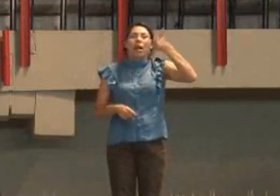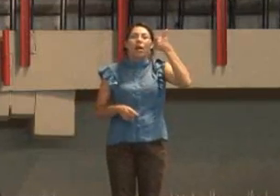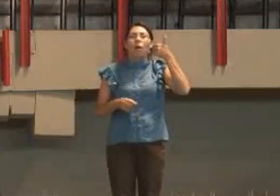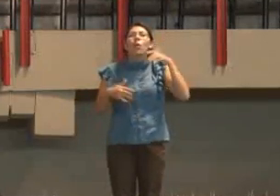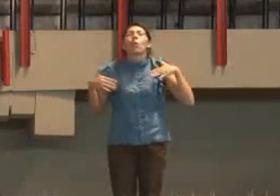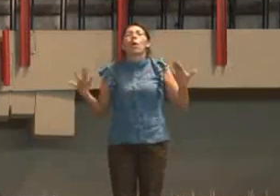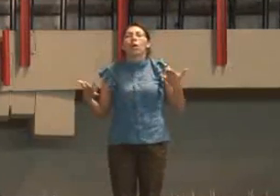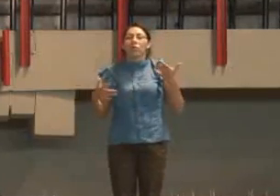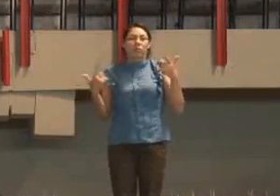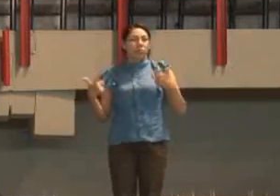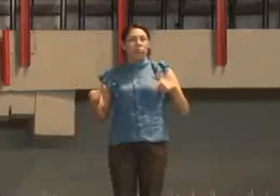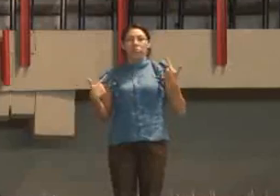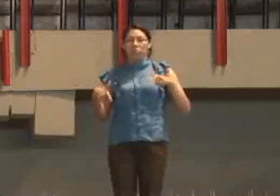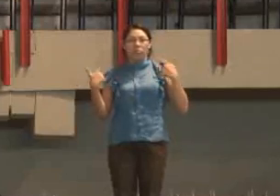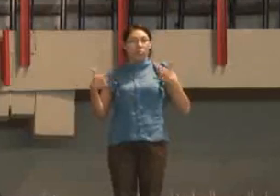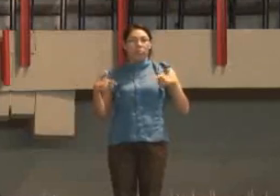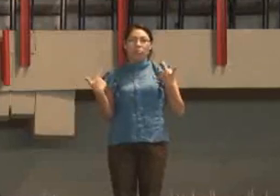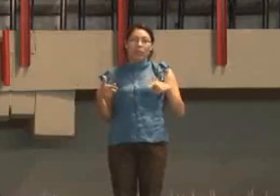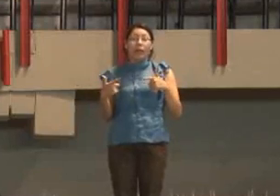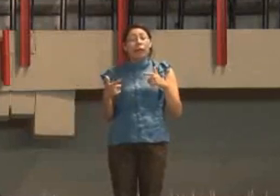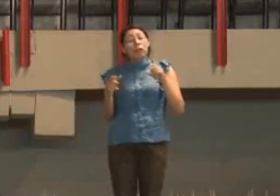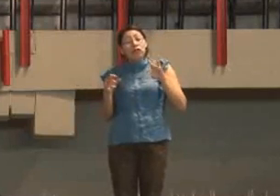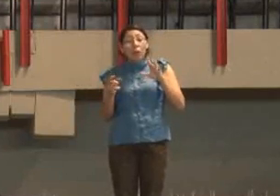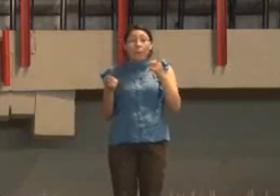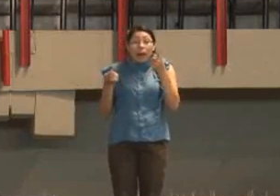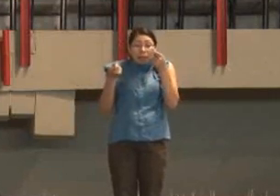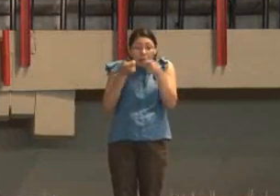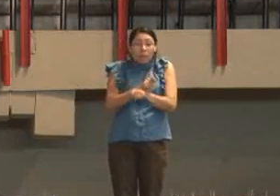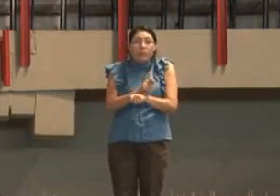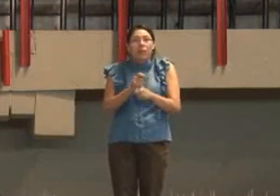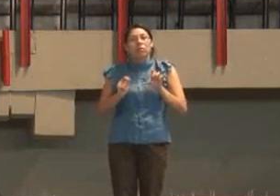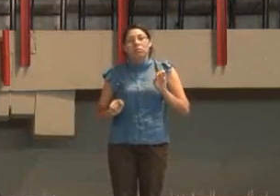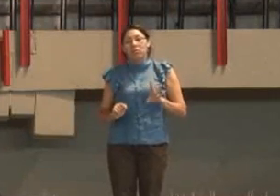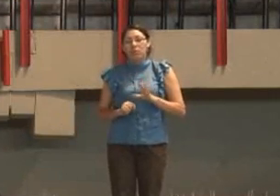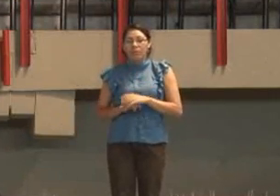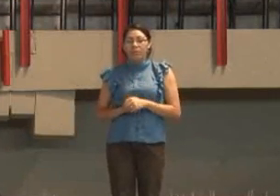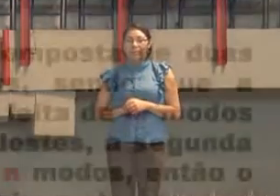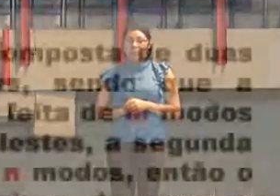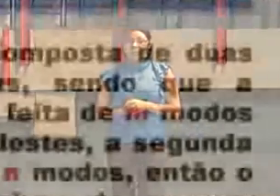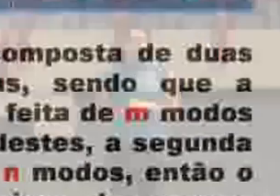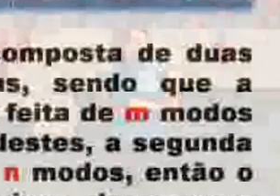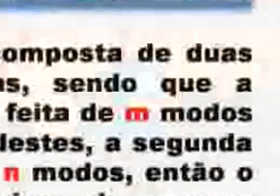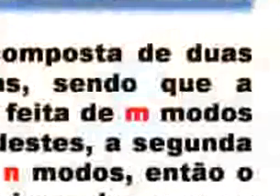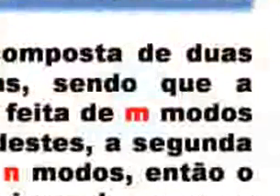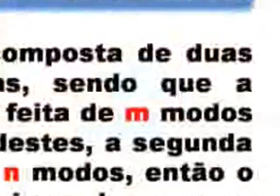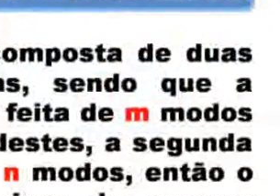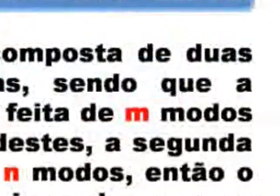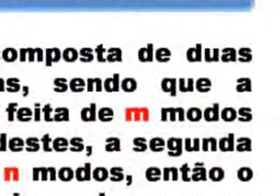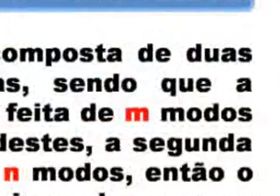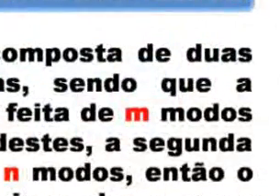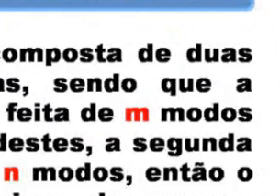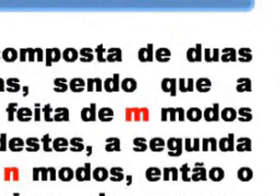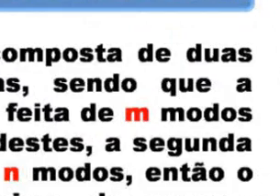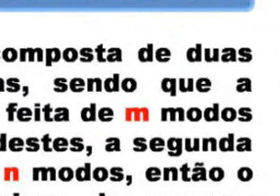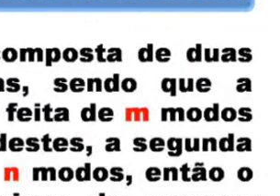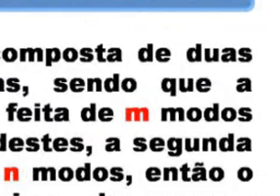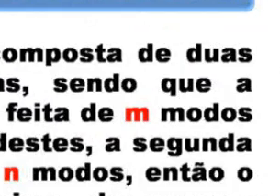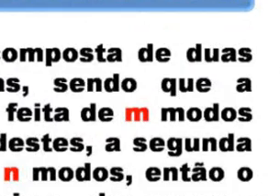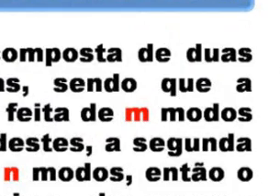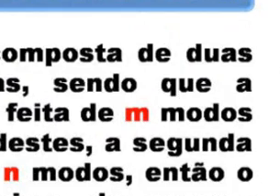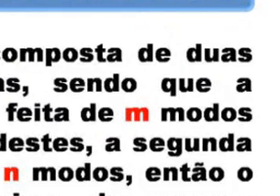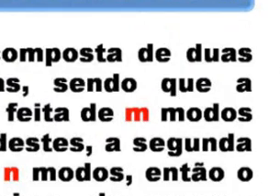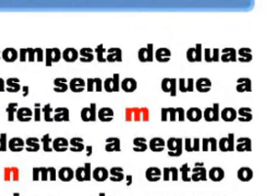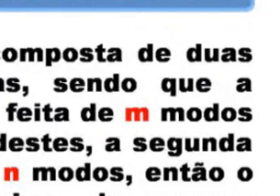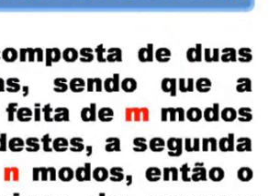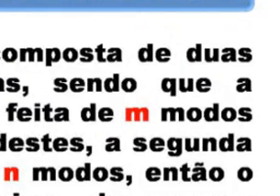adequada para determinadas situações, tá certo? Então a gente vai começar com isso aqui, ó. O que é que a gente chama de princípio